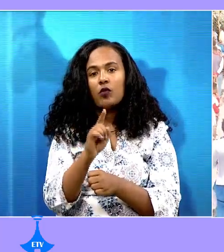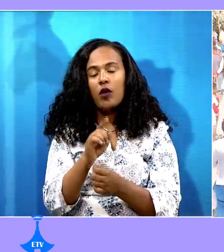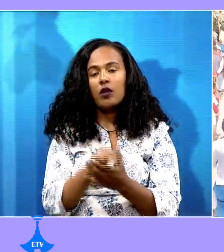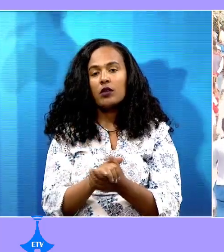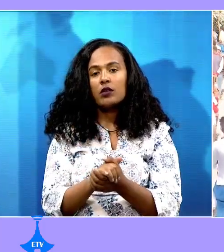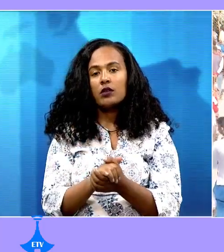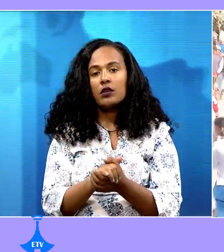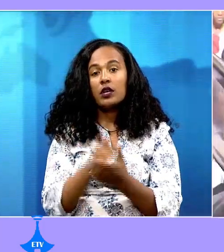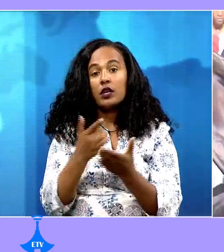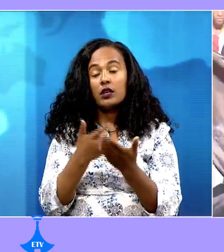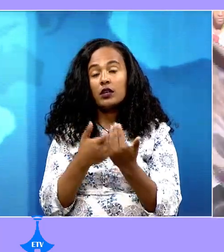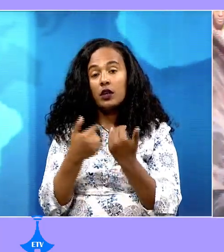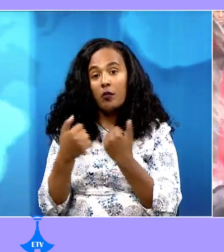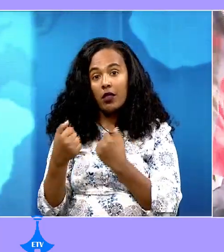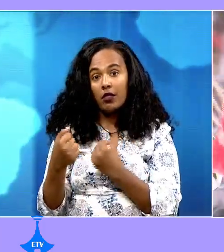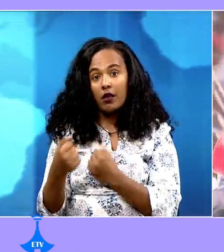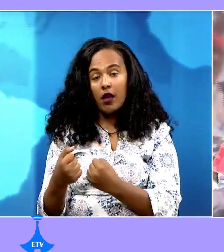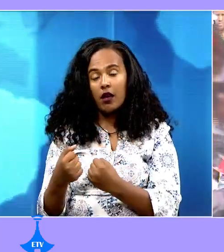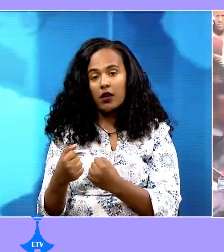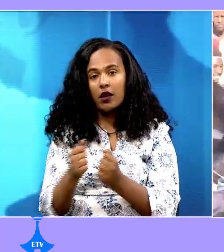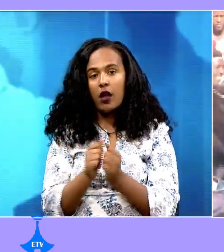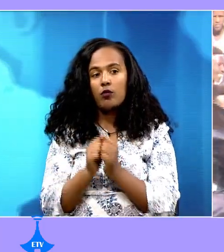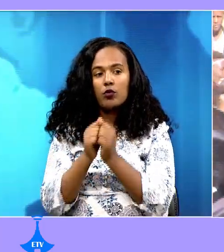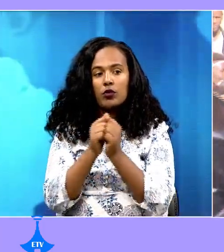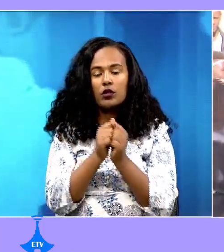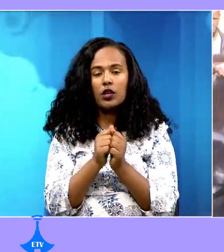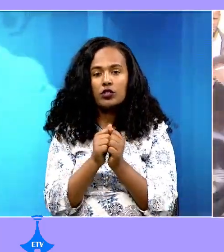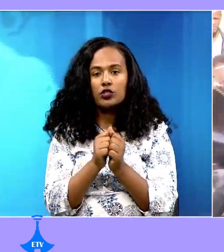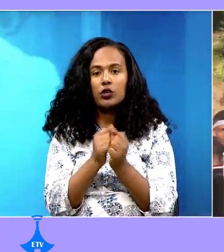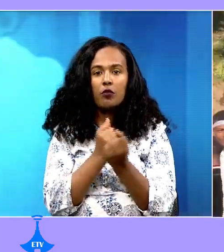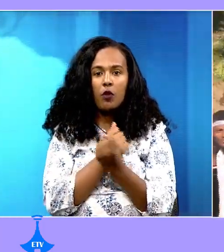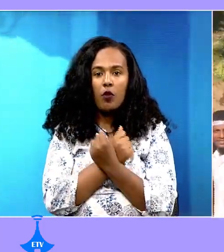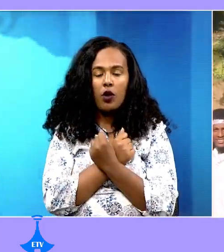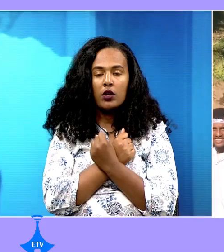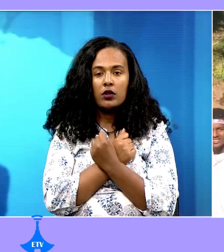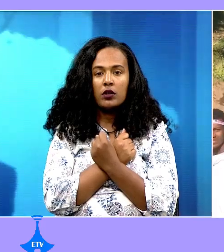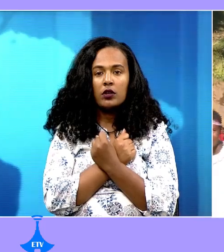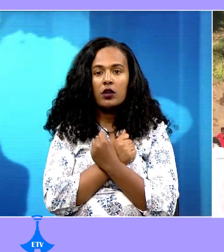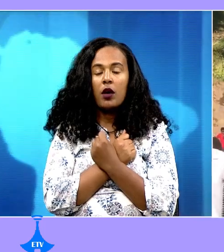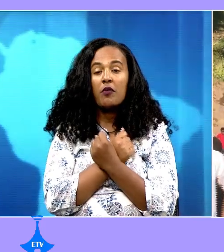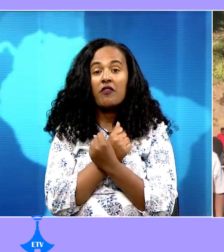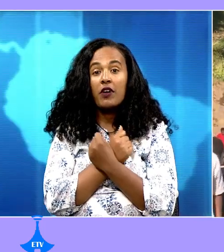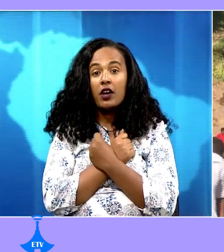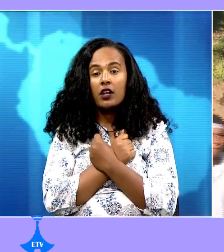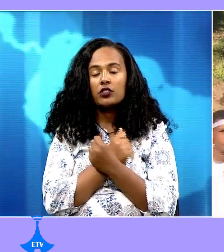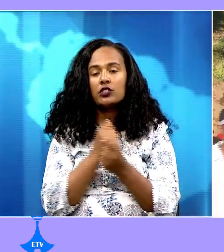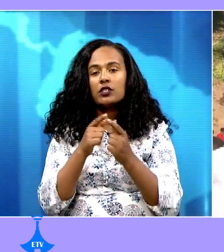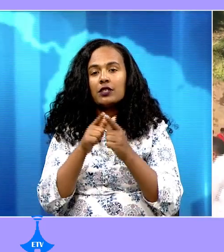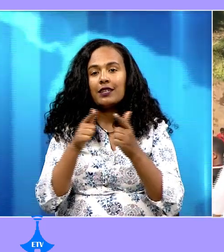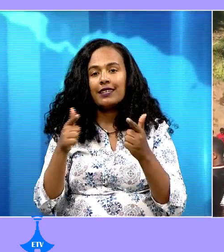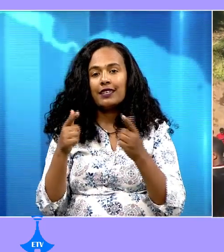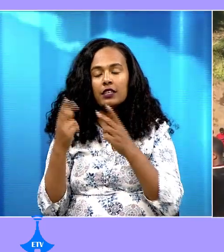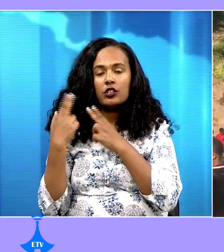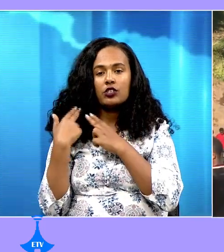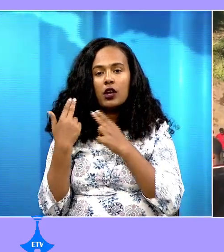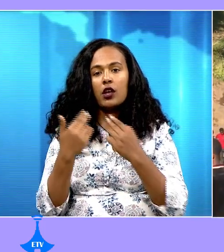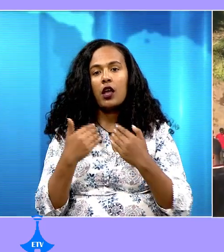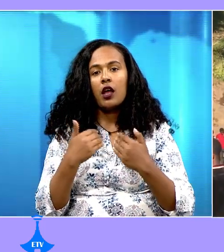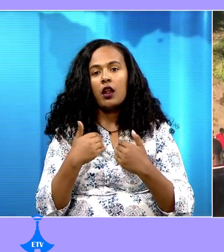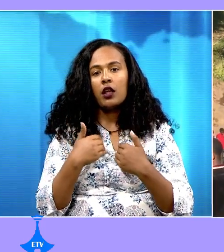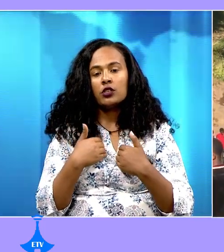አንድነታችንን የማጠናከር አብሮነታችንን መዋደድና መፋቀርን በመጨመር ትልቅ ድርሻ ያላቸው ናቸው።